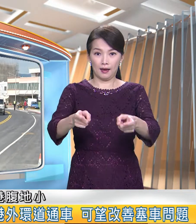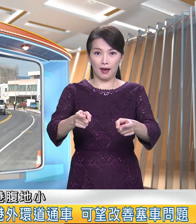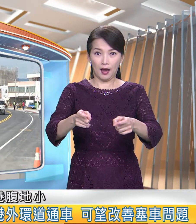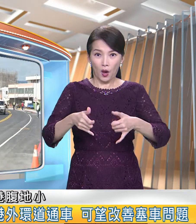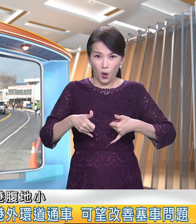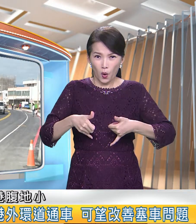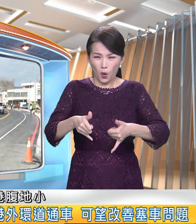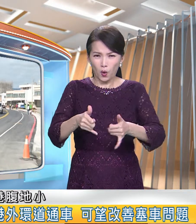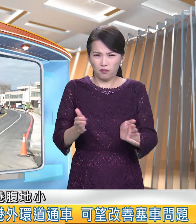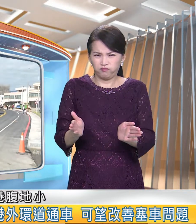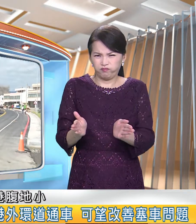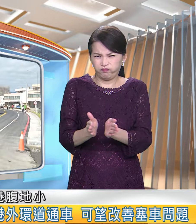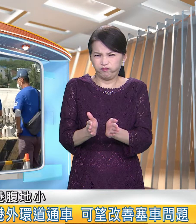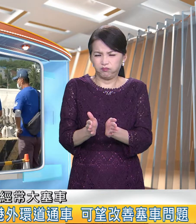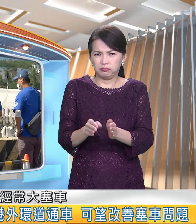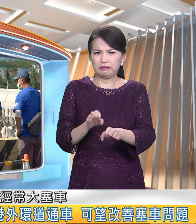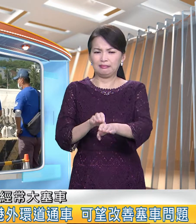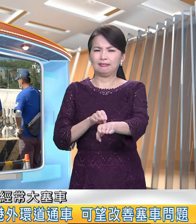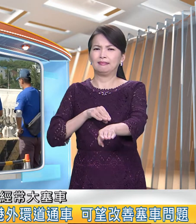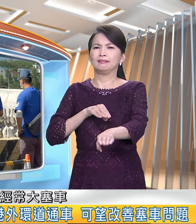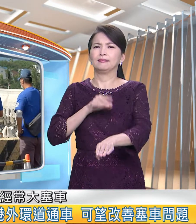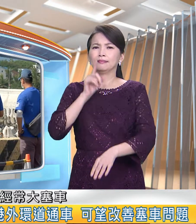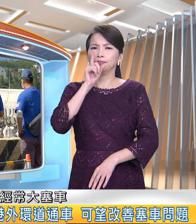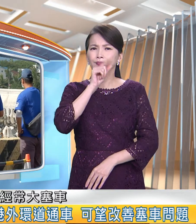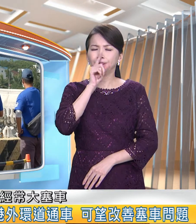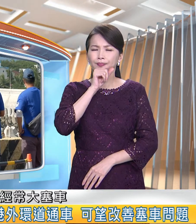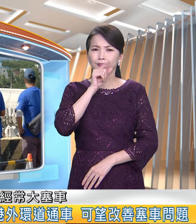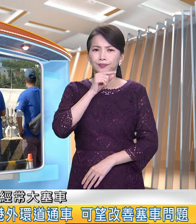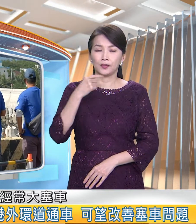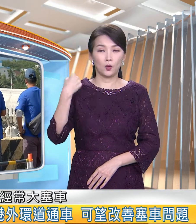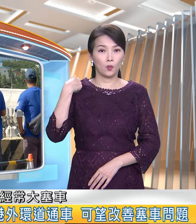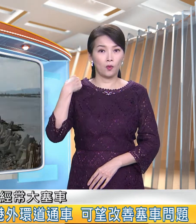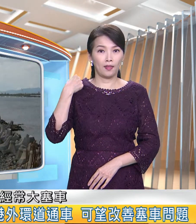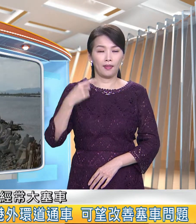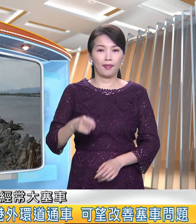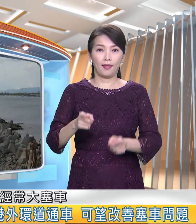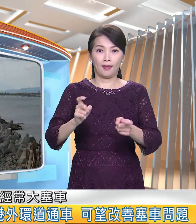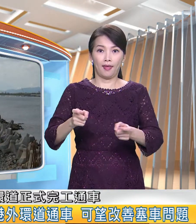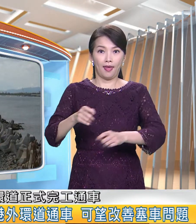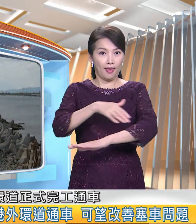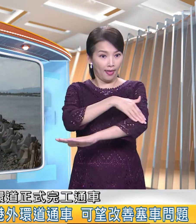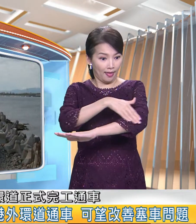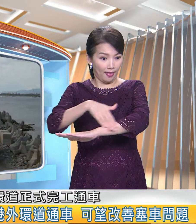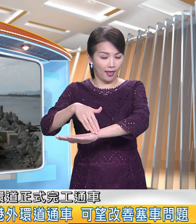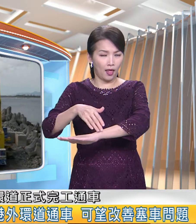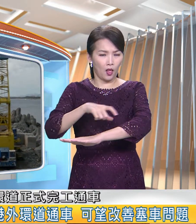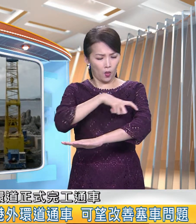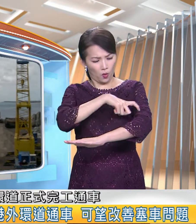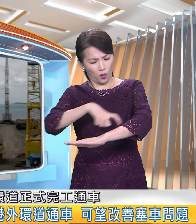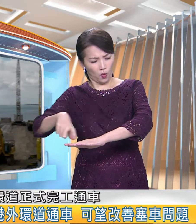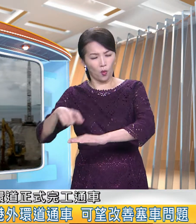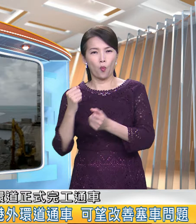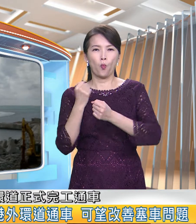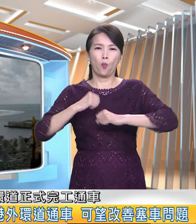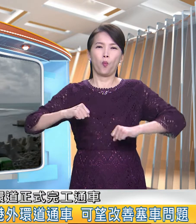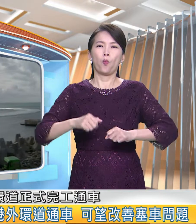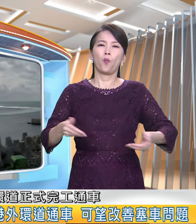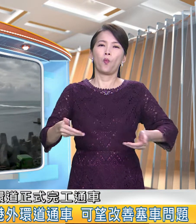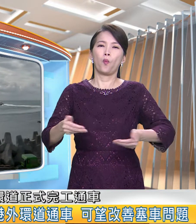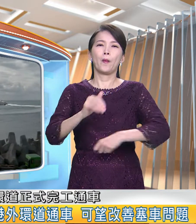地小，道路也狭窄，经常大塞车。昨天，港区外环道正式完工